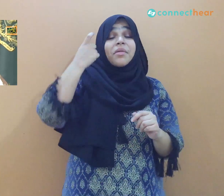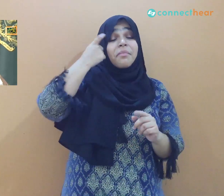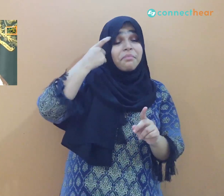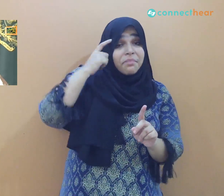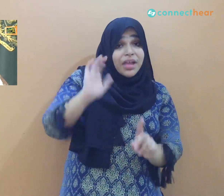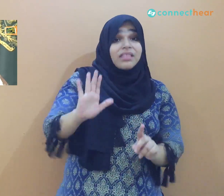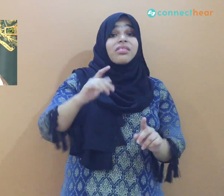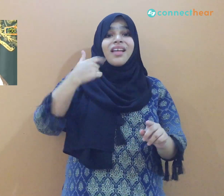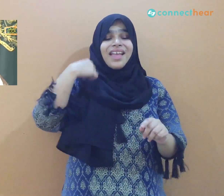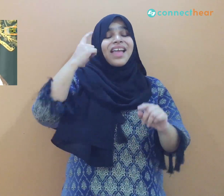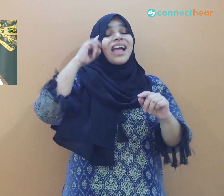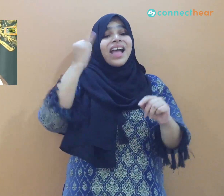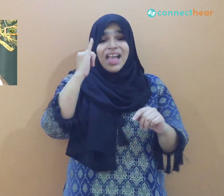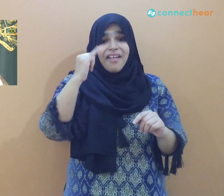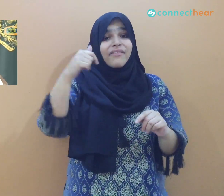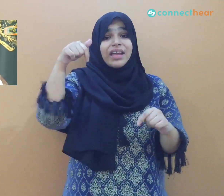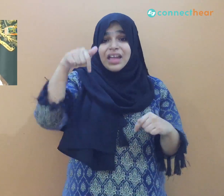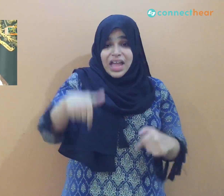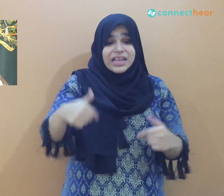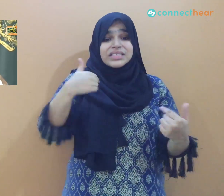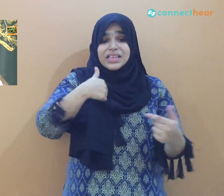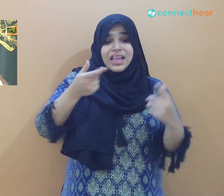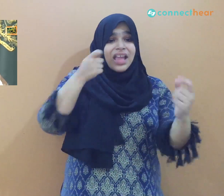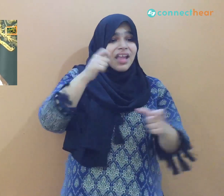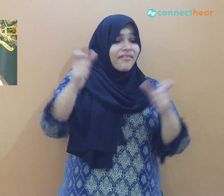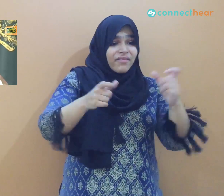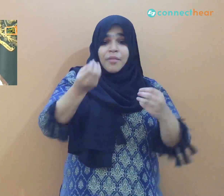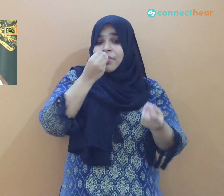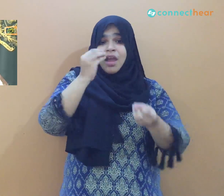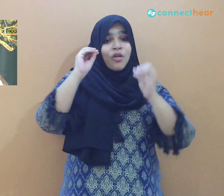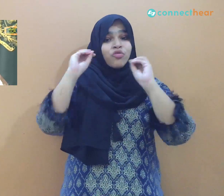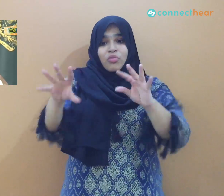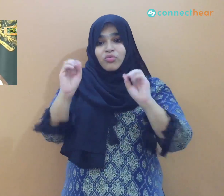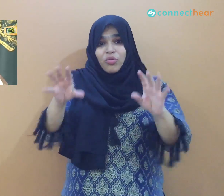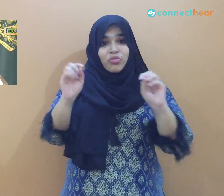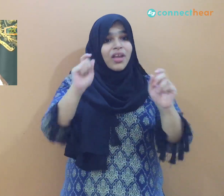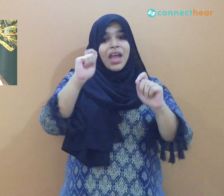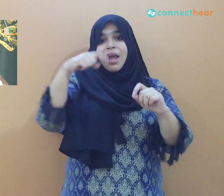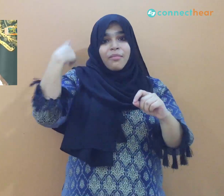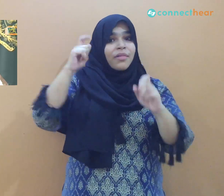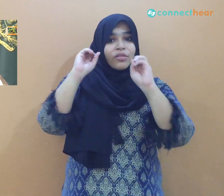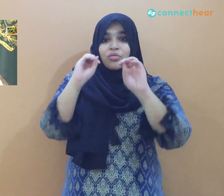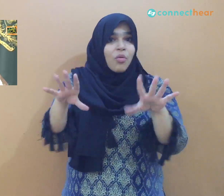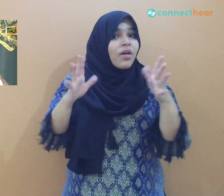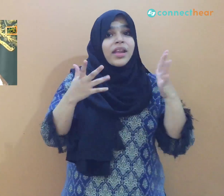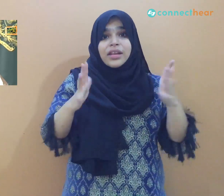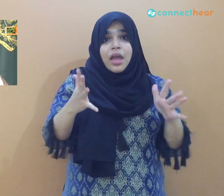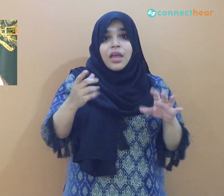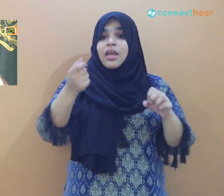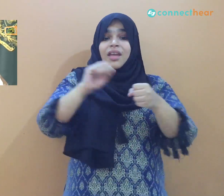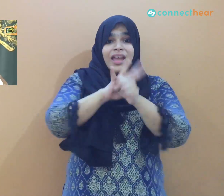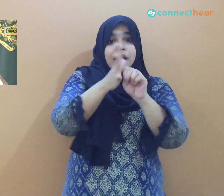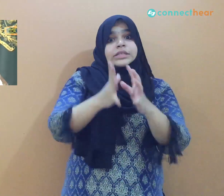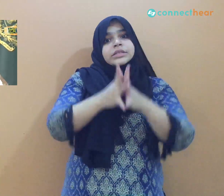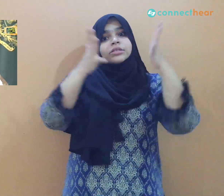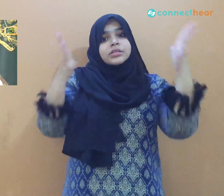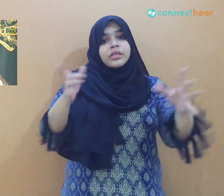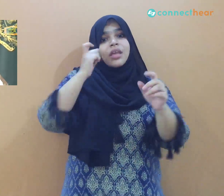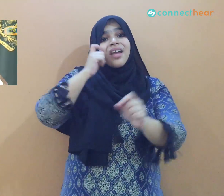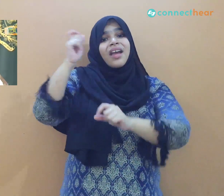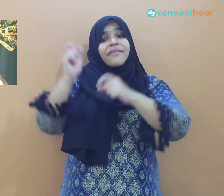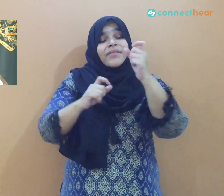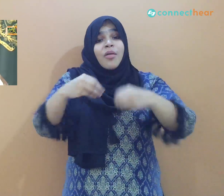پتہ ہے کہ اگر ہم نے آج ان لوگوں کو روزگار نہ دینا شروع کیا تو ہمیں کرونا سے زیادہ یہ